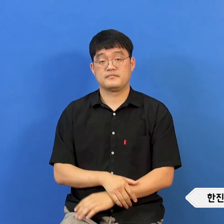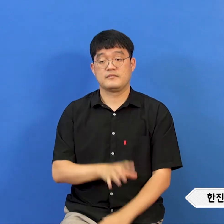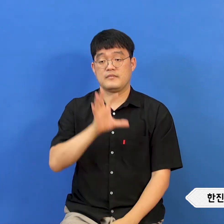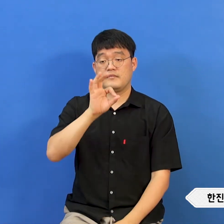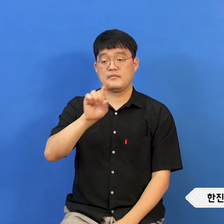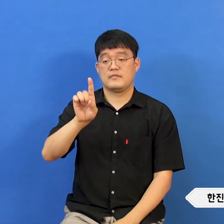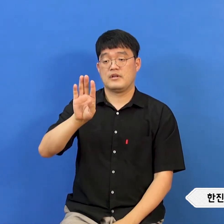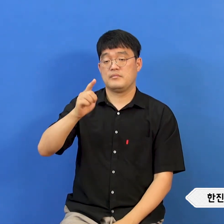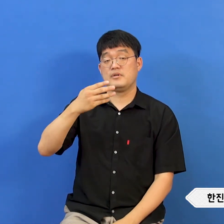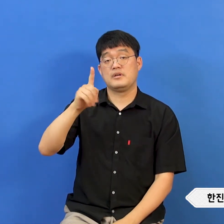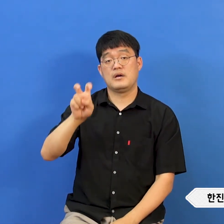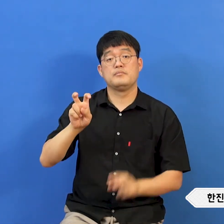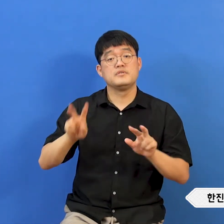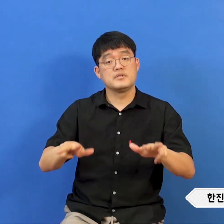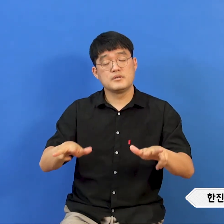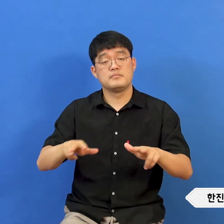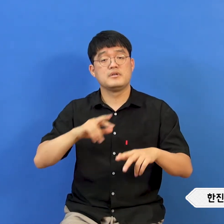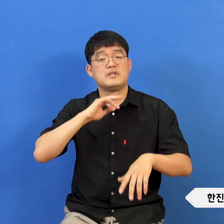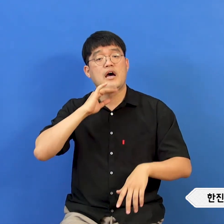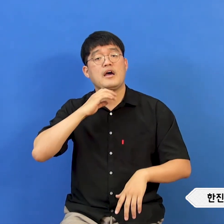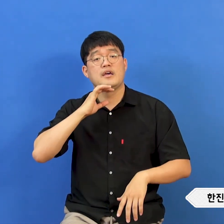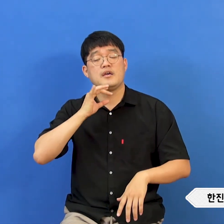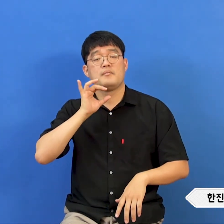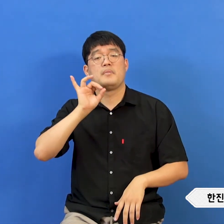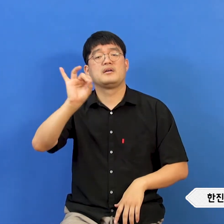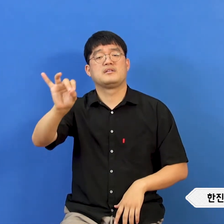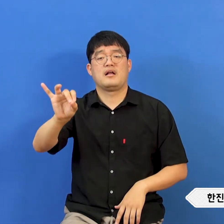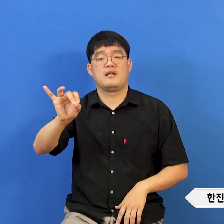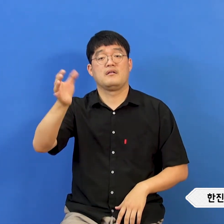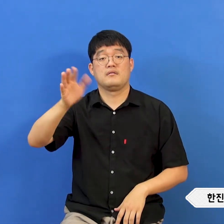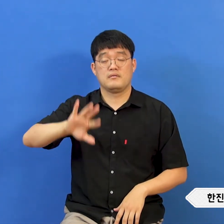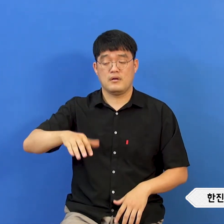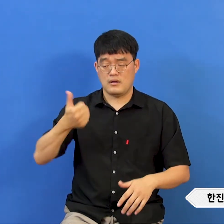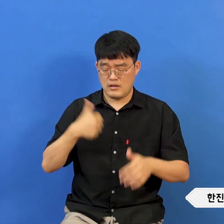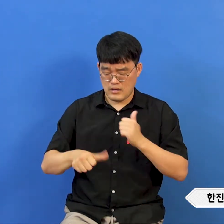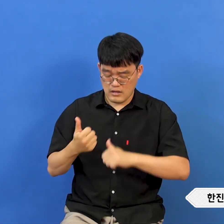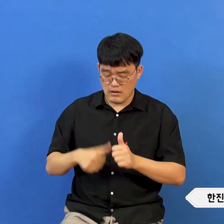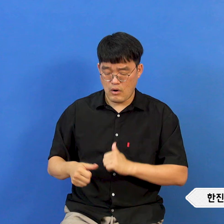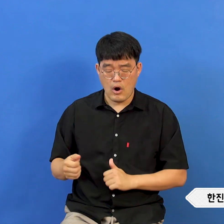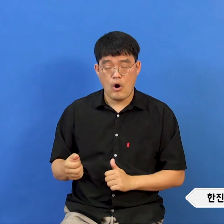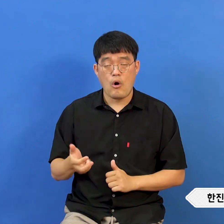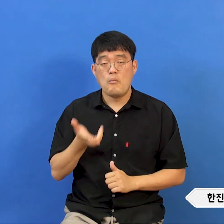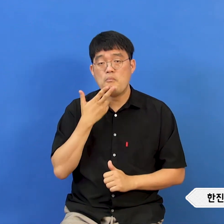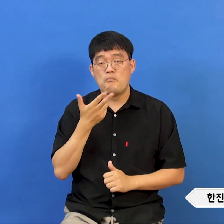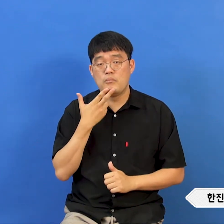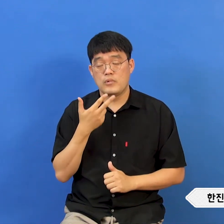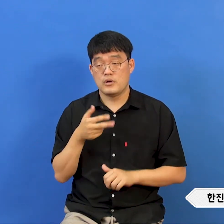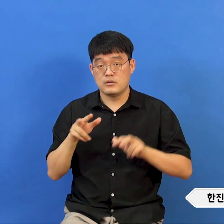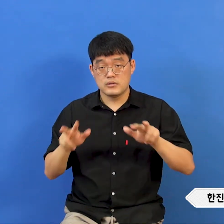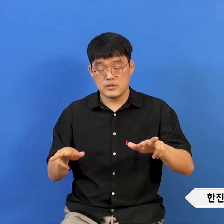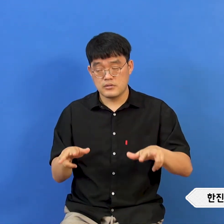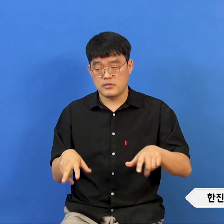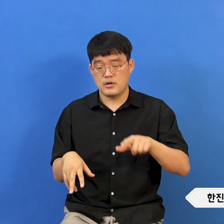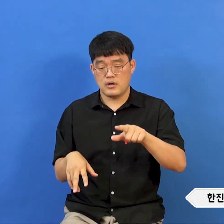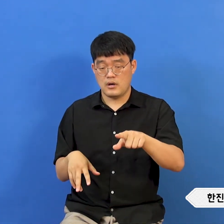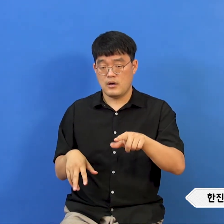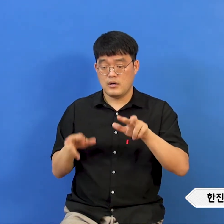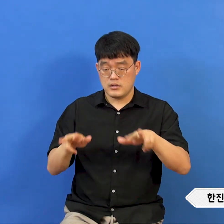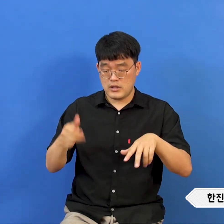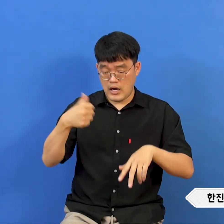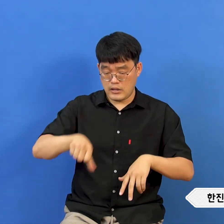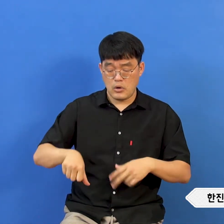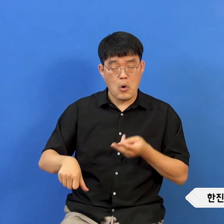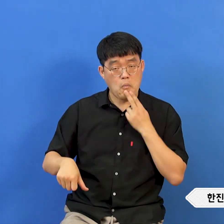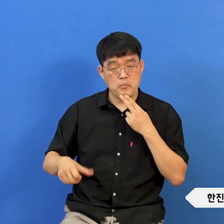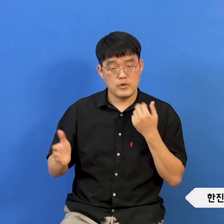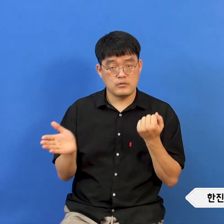아브라함 지금 나이 100살입니다. 그런데 자식은 한 명도 없습니다. 그러면 누가 봐도 대가 끊어지는 거